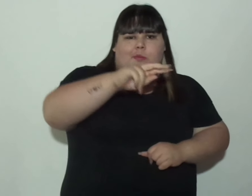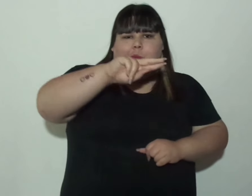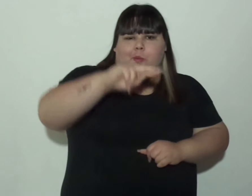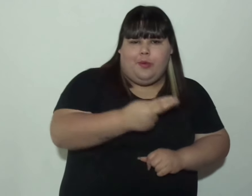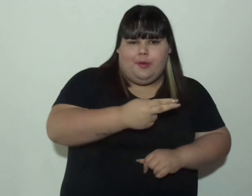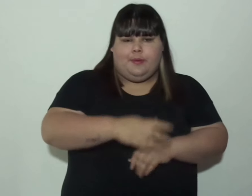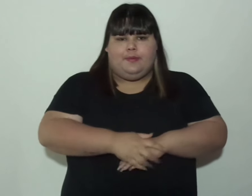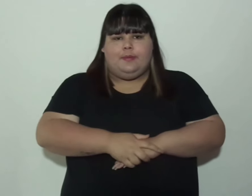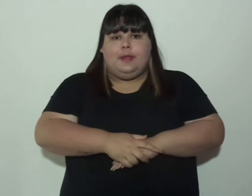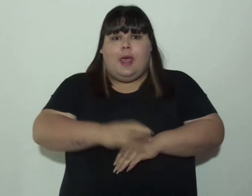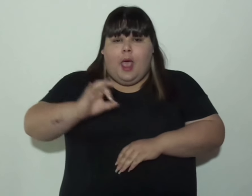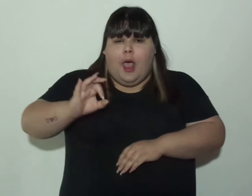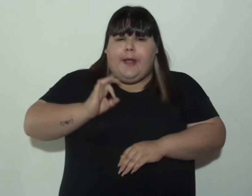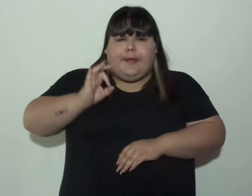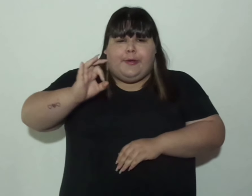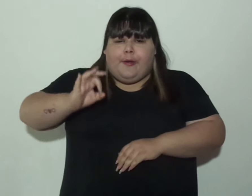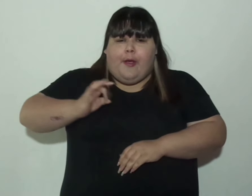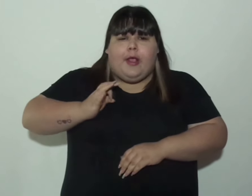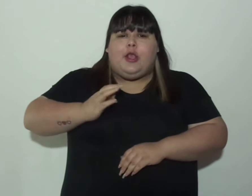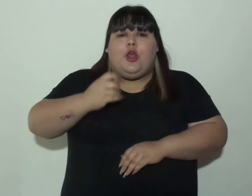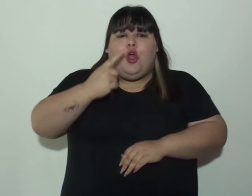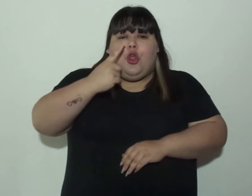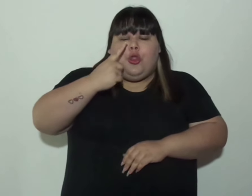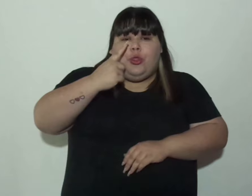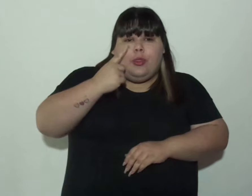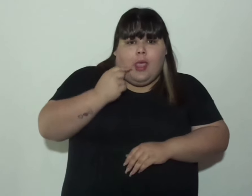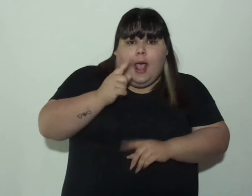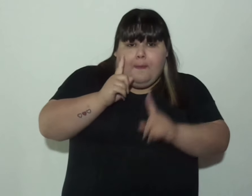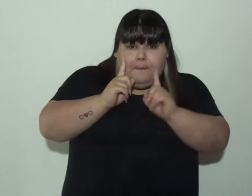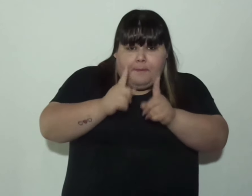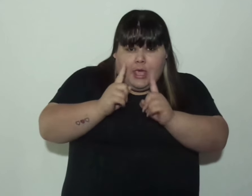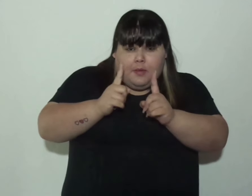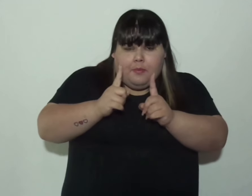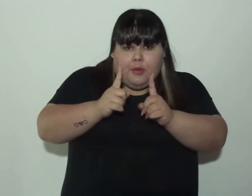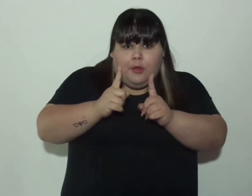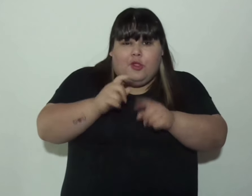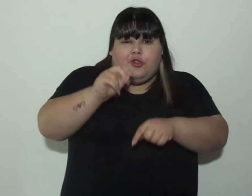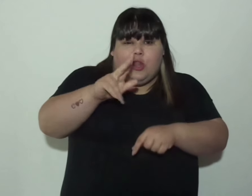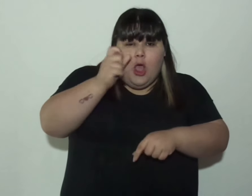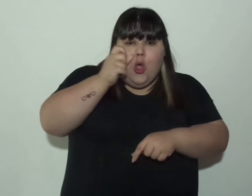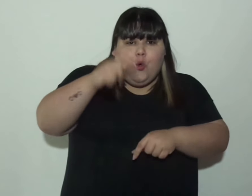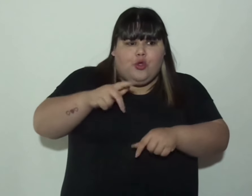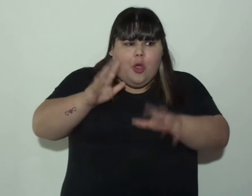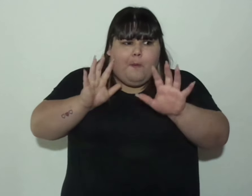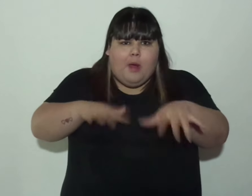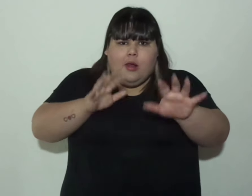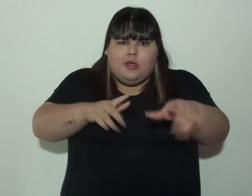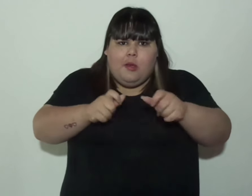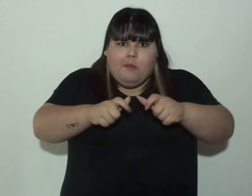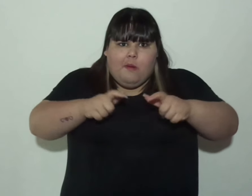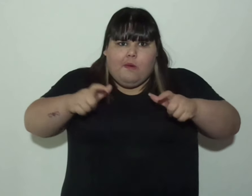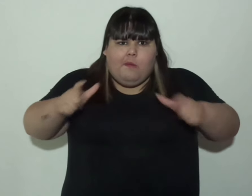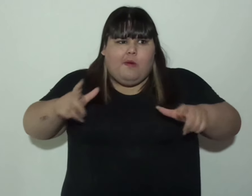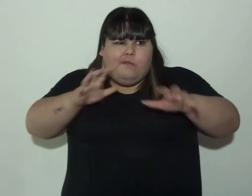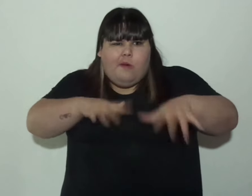cada año las marchas del 3 de junio se vuelven más numerosas en este